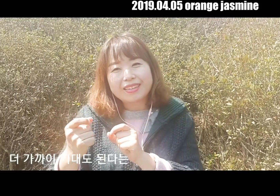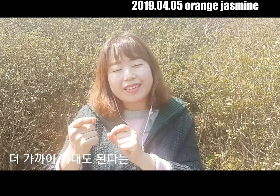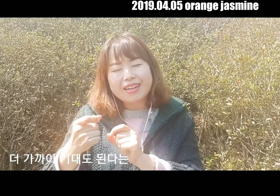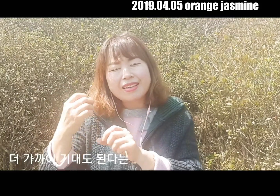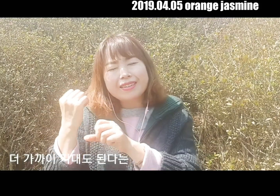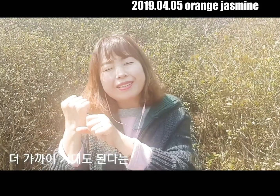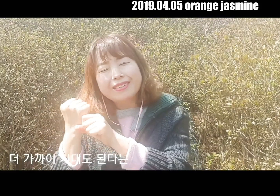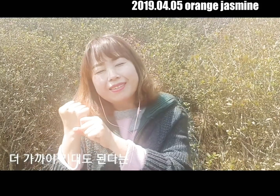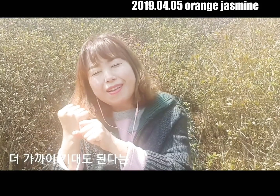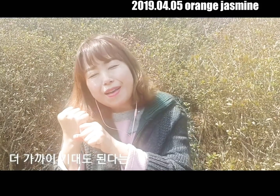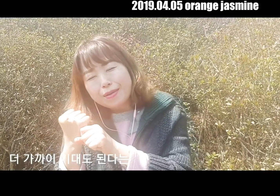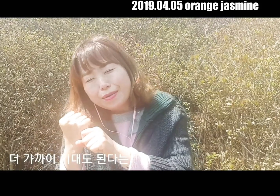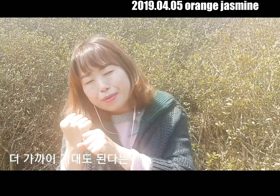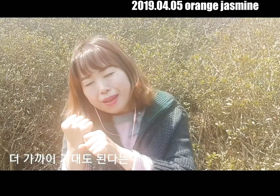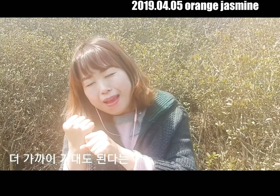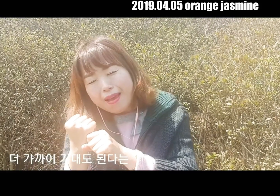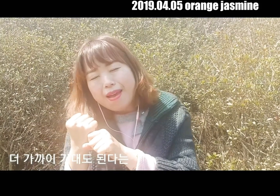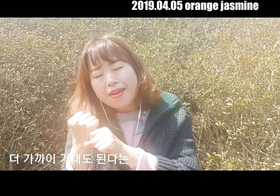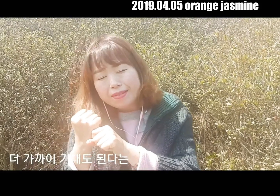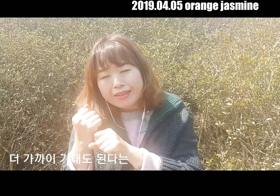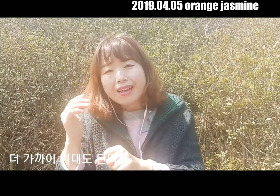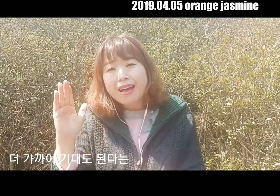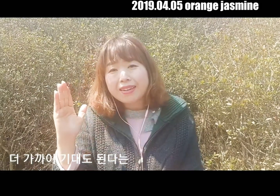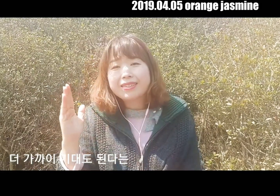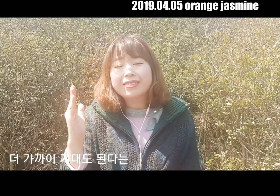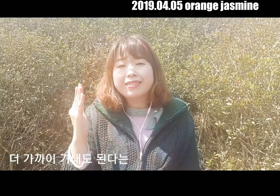가까이 기대도 된다는